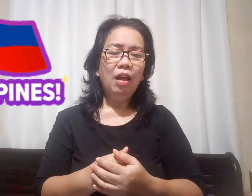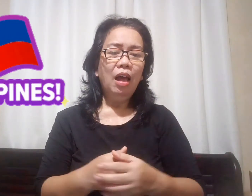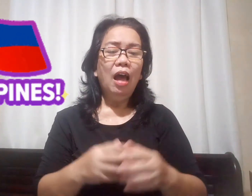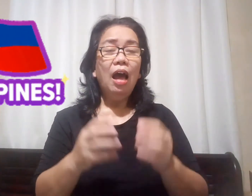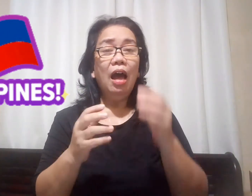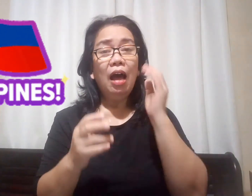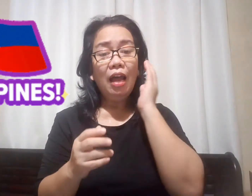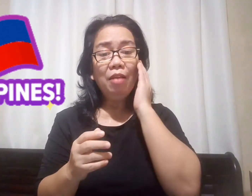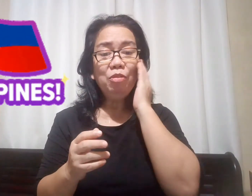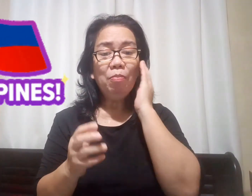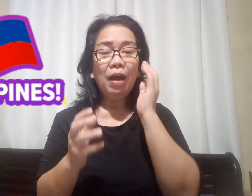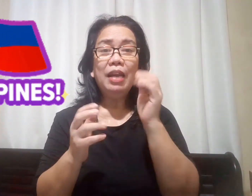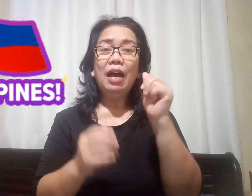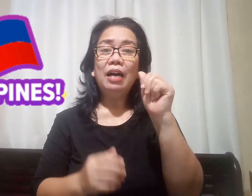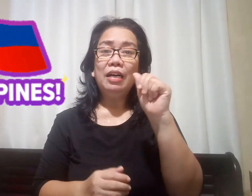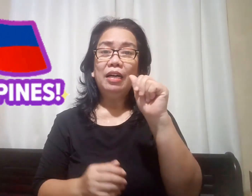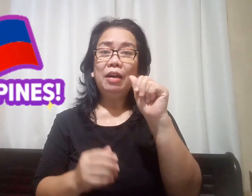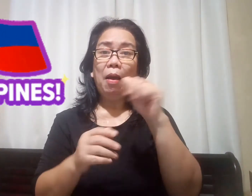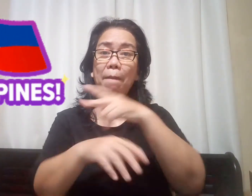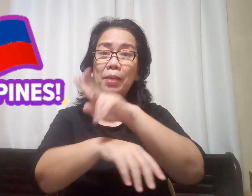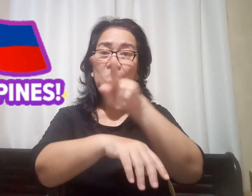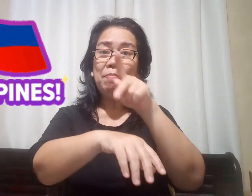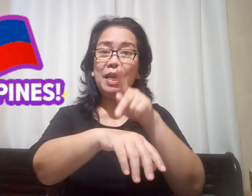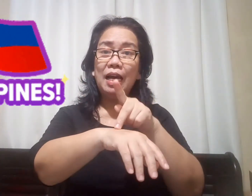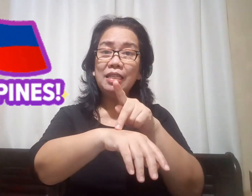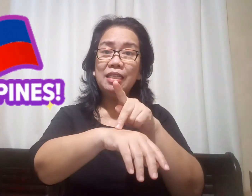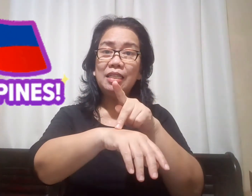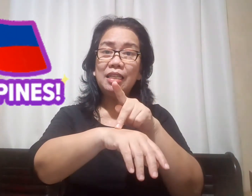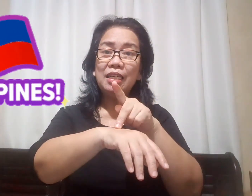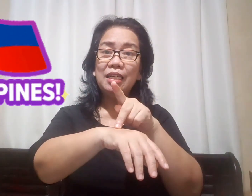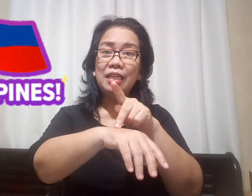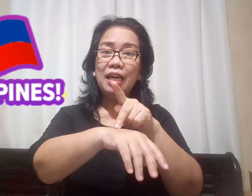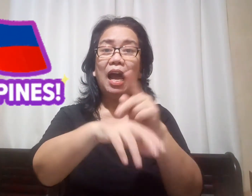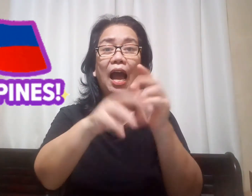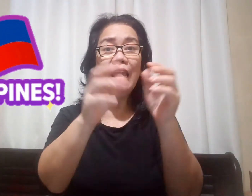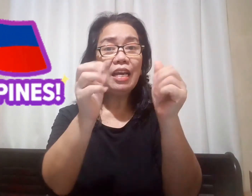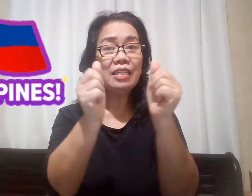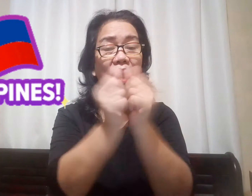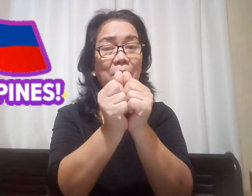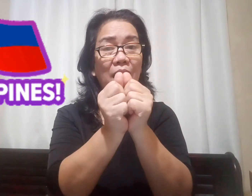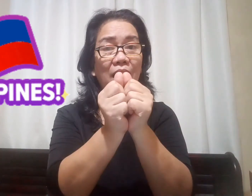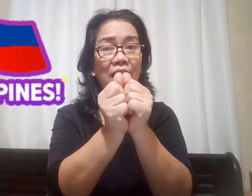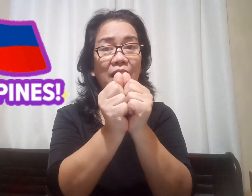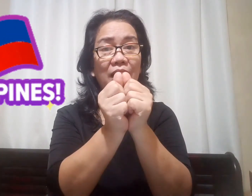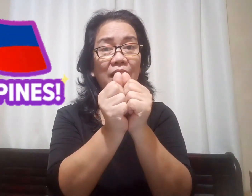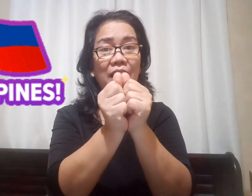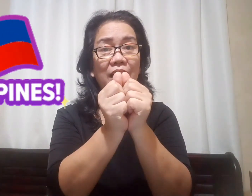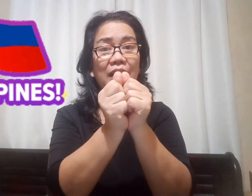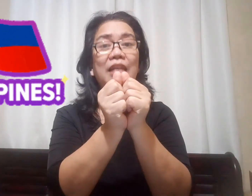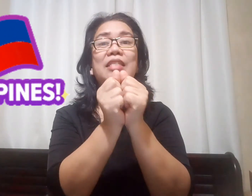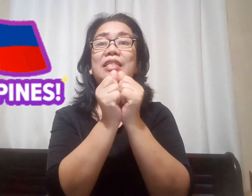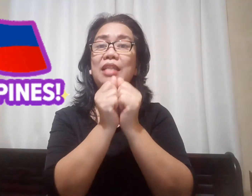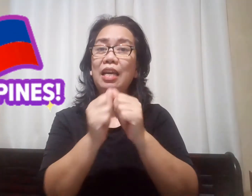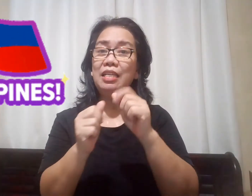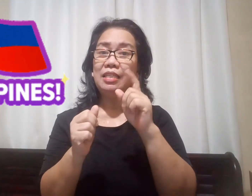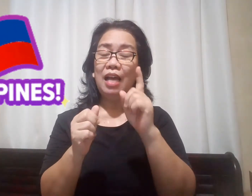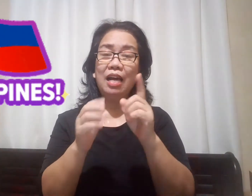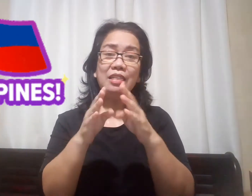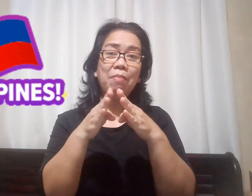alam niyo ba na ang Pilipinas ay kasama sa isa sa